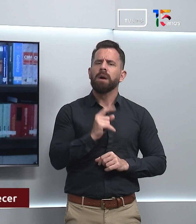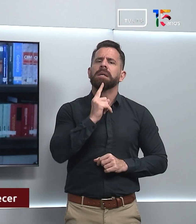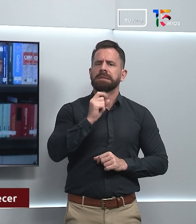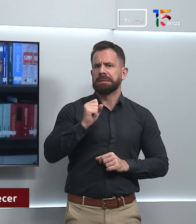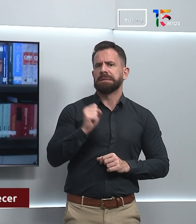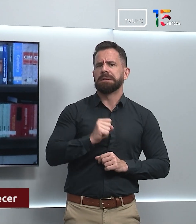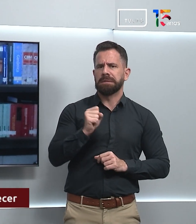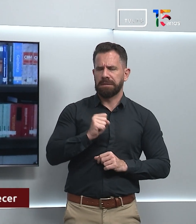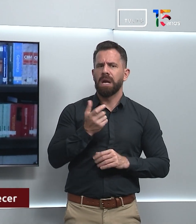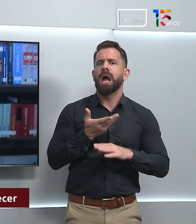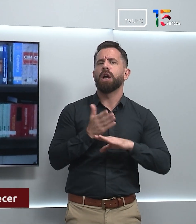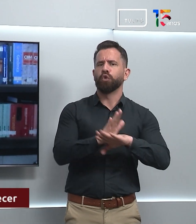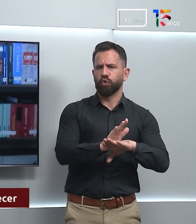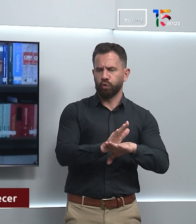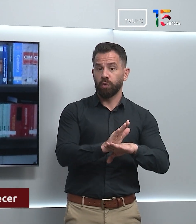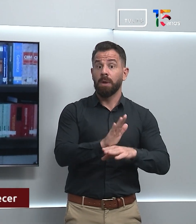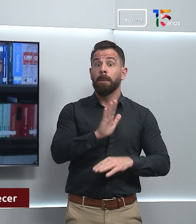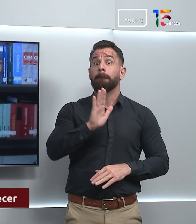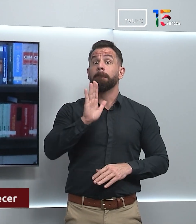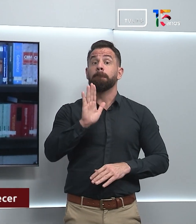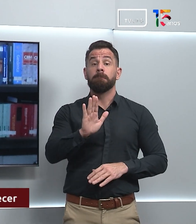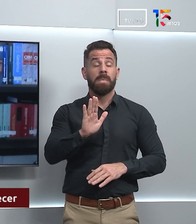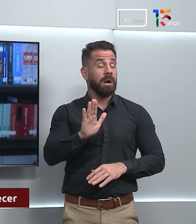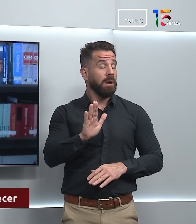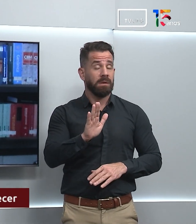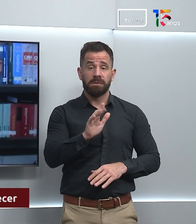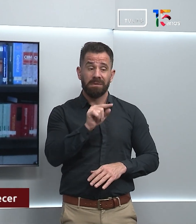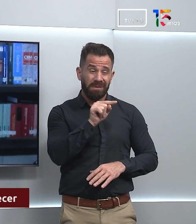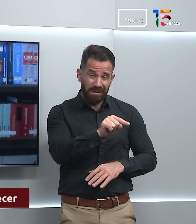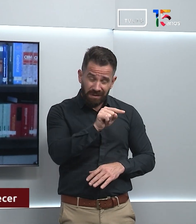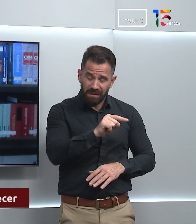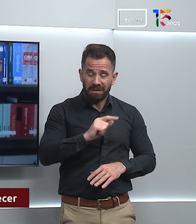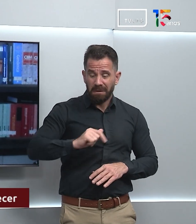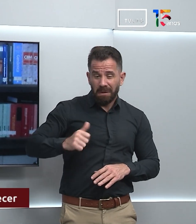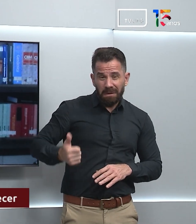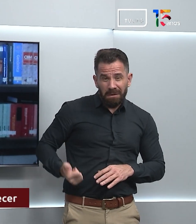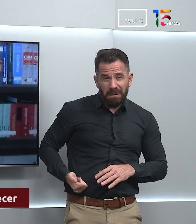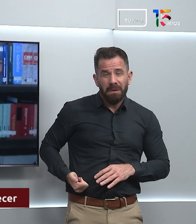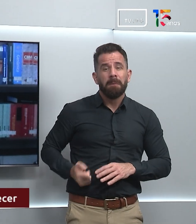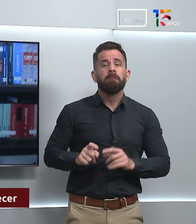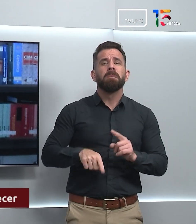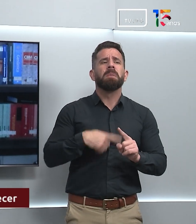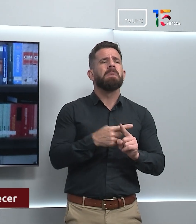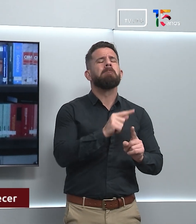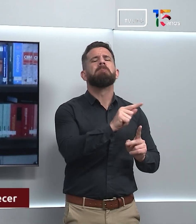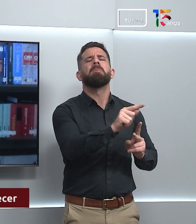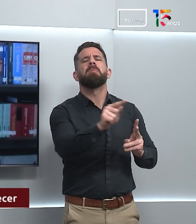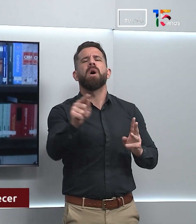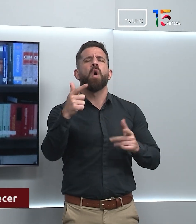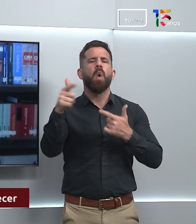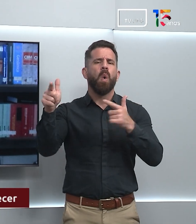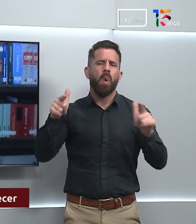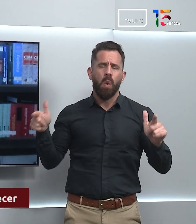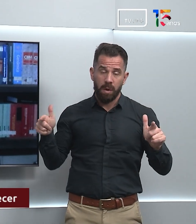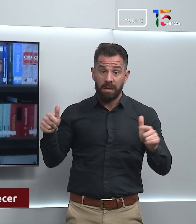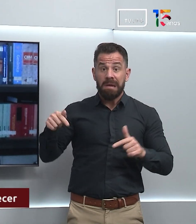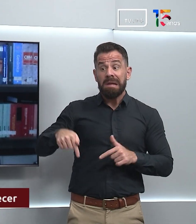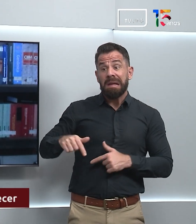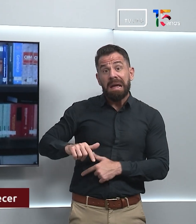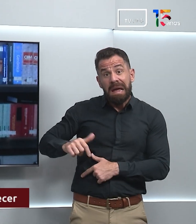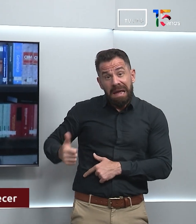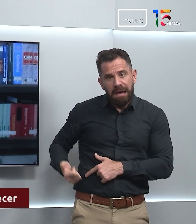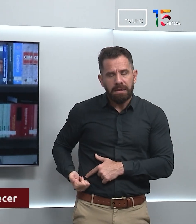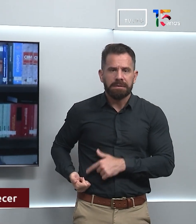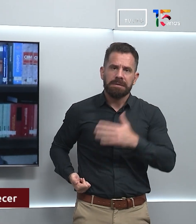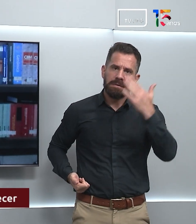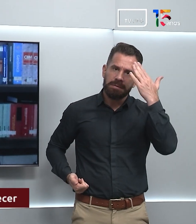reduzir o peso corporal. Mas, como todos os medicamentos, e principalmente, vamos lembrar que ela é uma